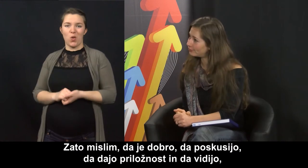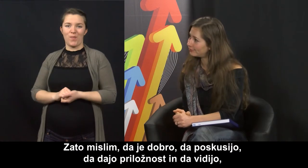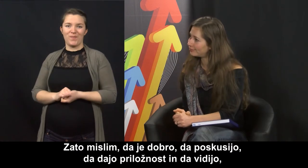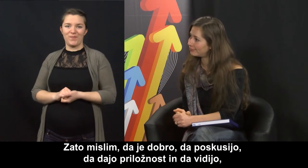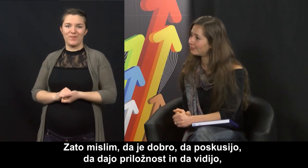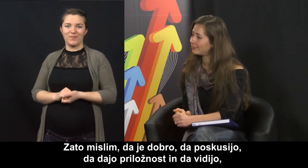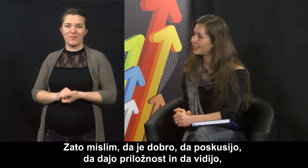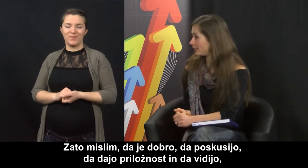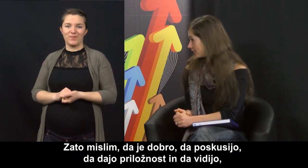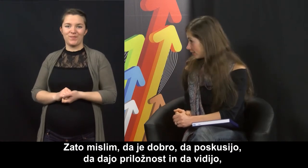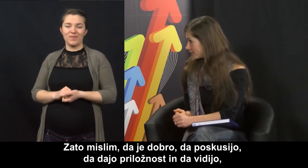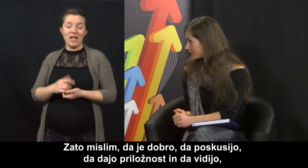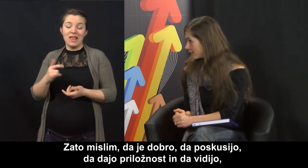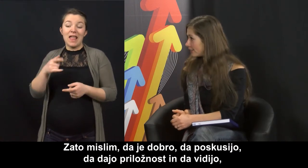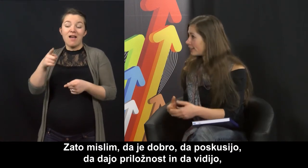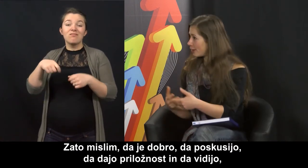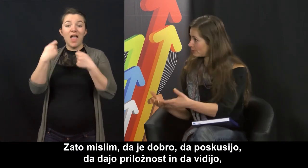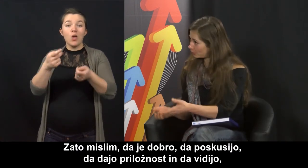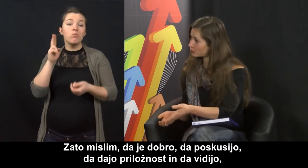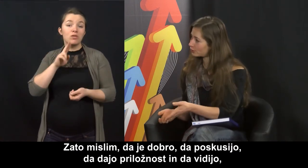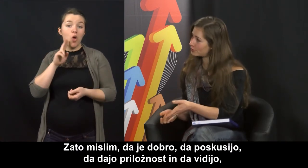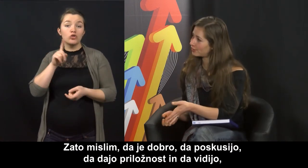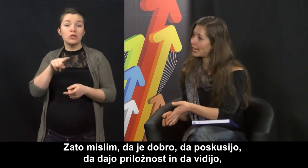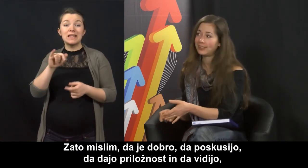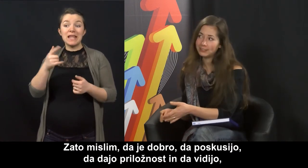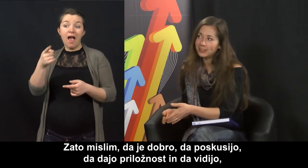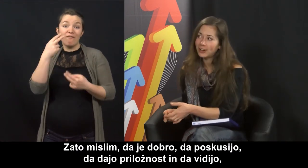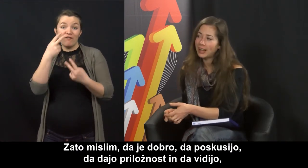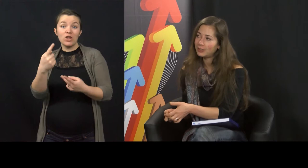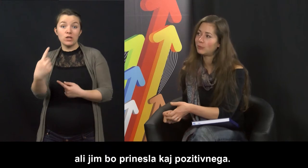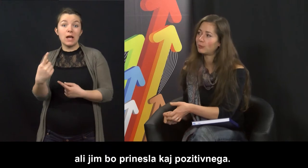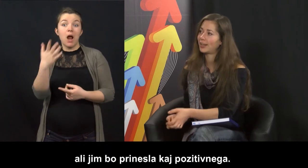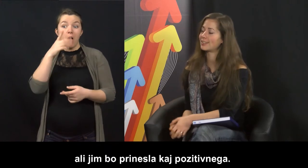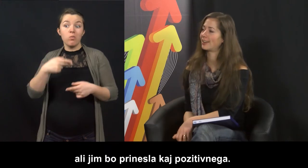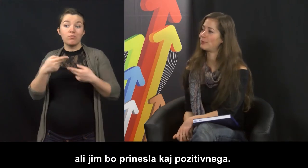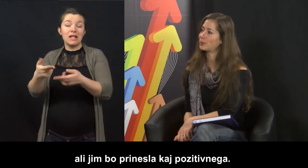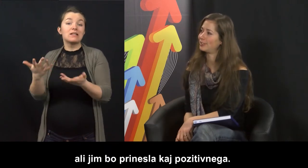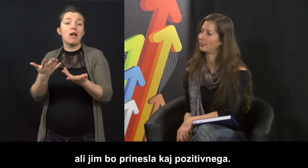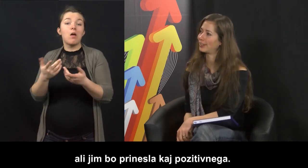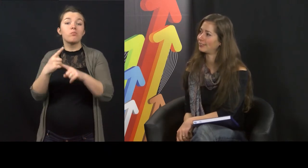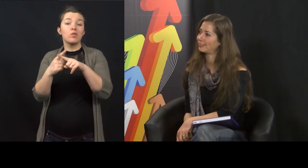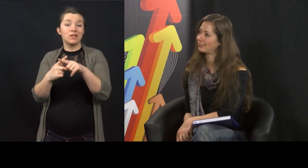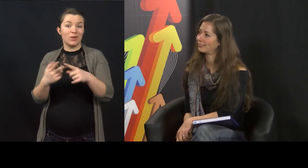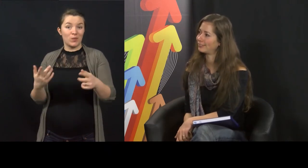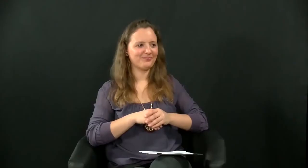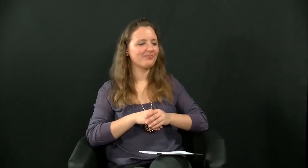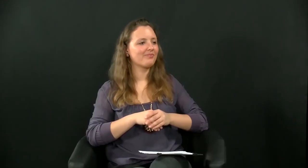probajo in da dajo priložnost in da vidijo, ali jim bo prinesla kaj pozitivnega.